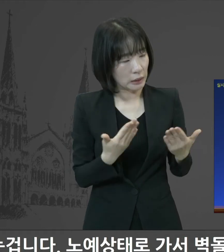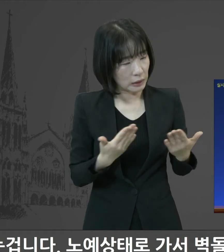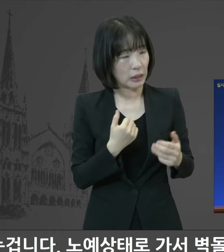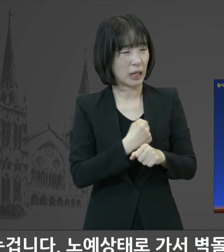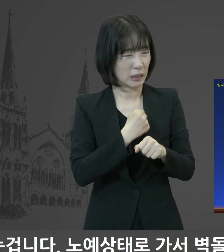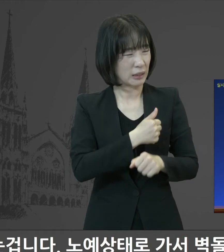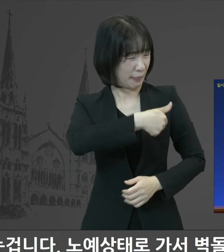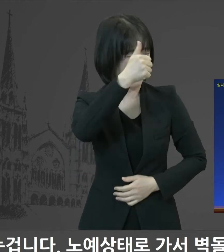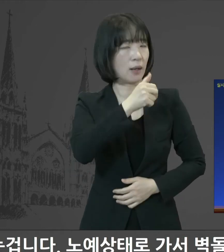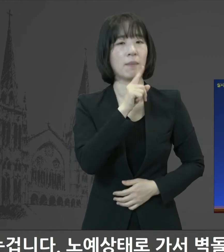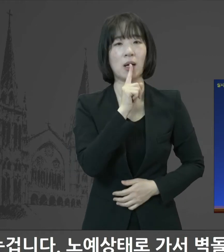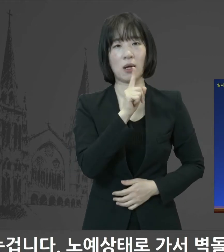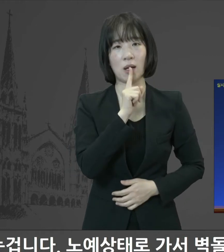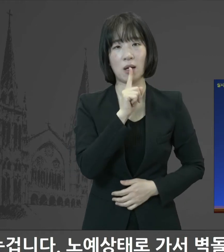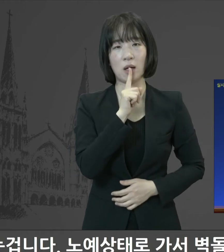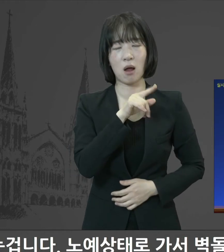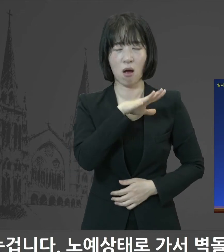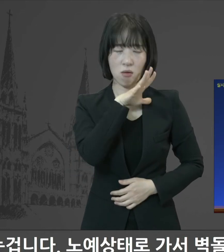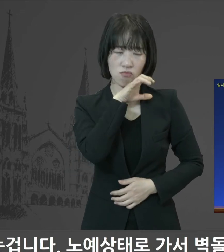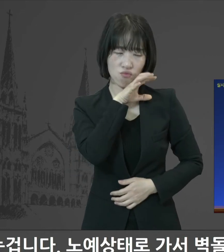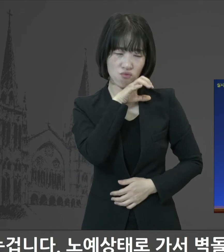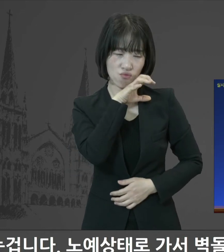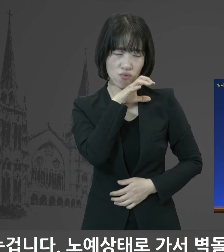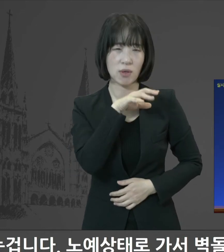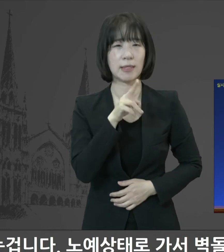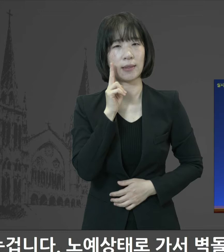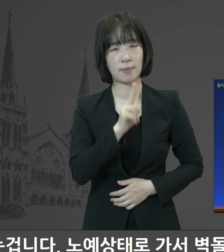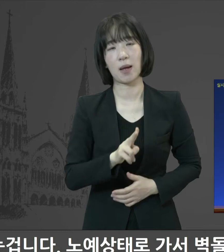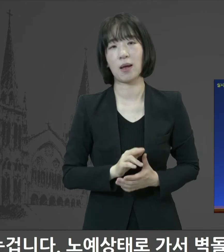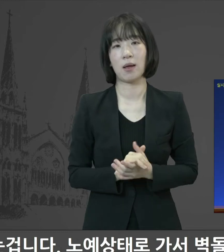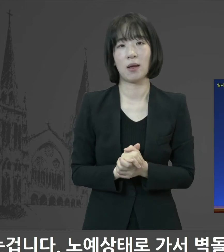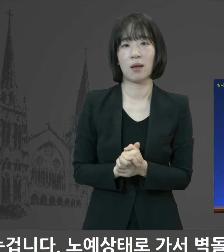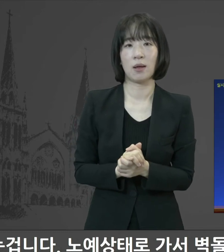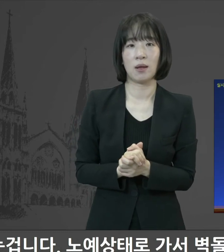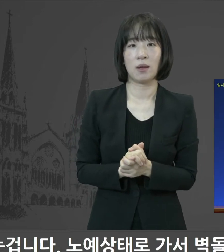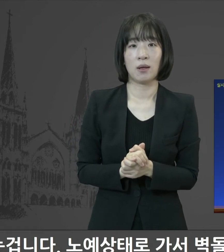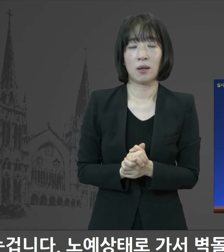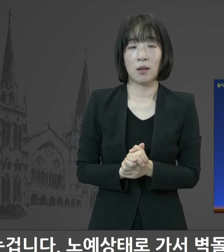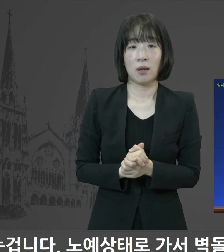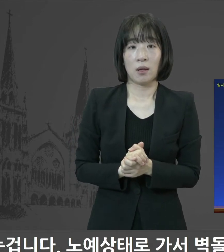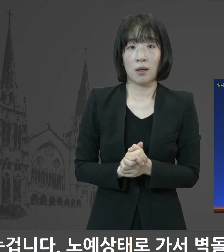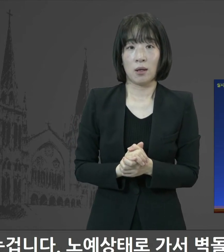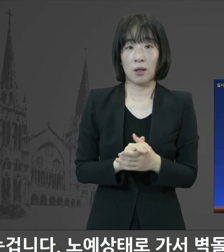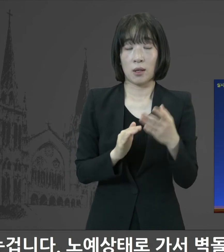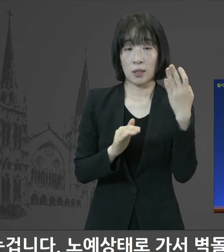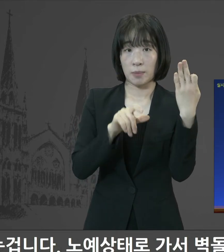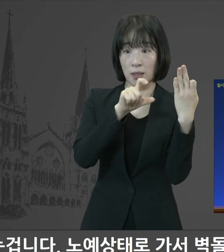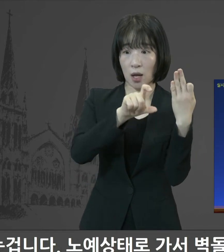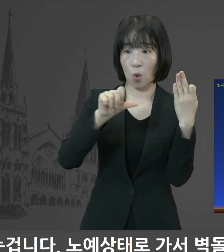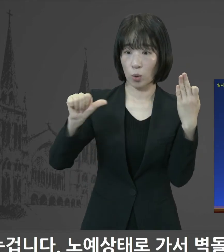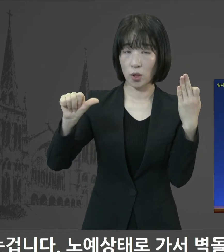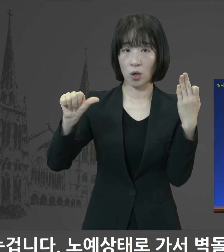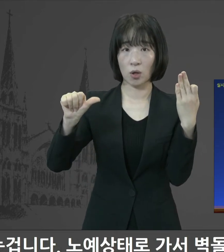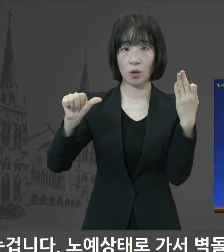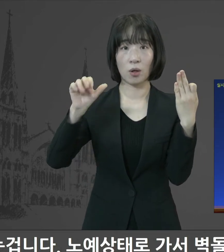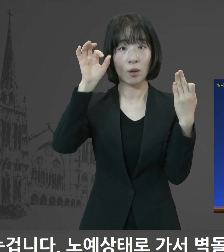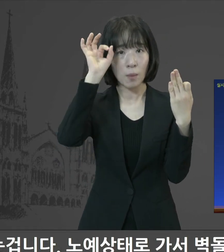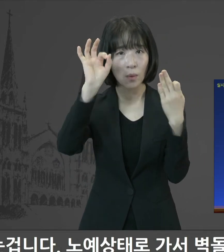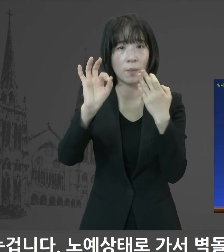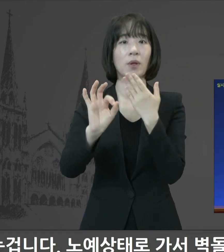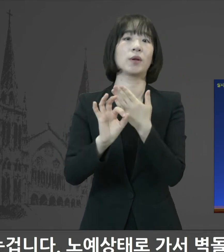불평의 극치를 여기서 털어놓고 있는 것이죠. 자, 5절을 보시면 이렇게 험악한 상황